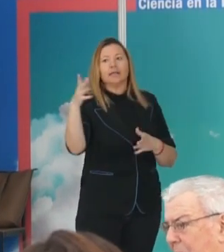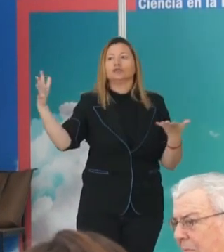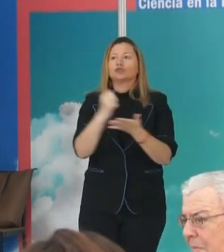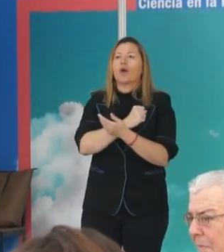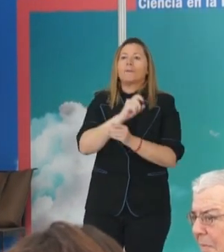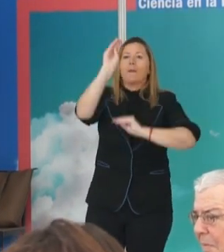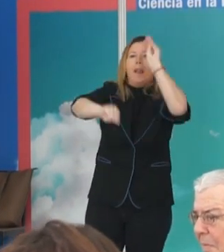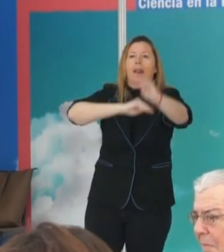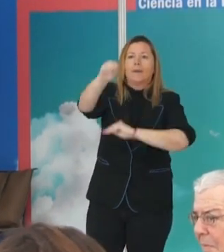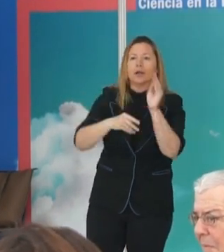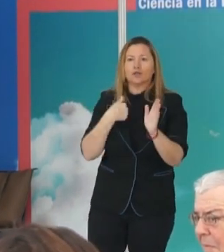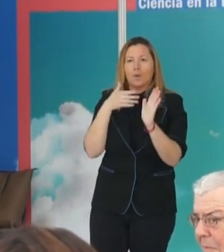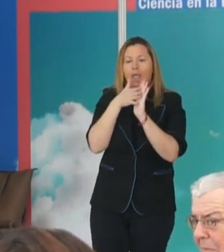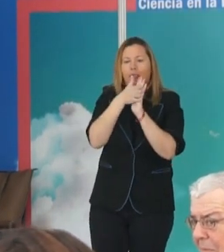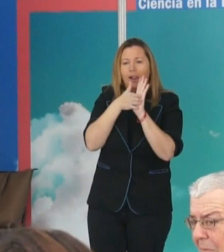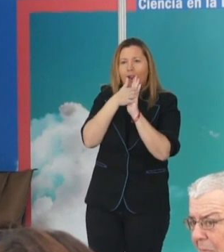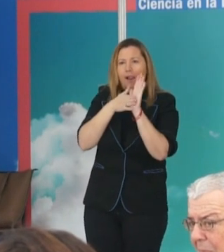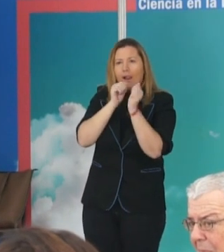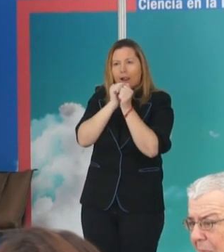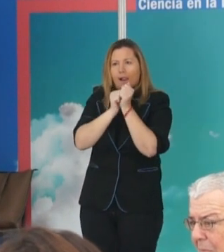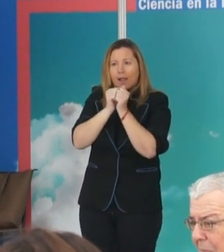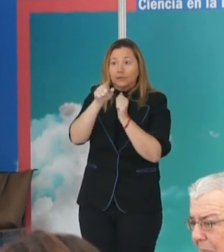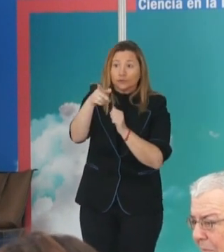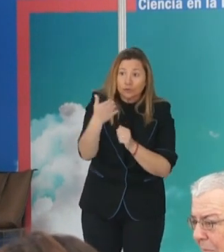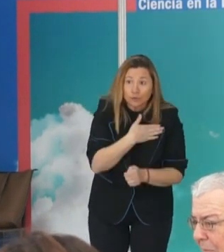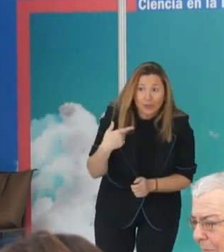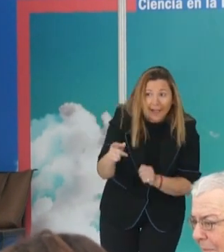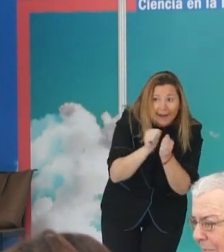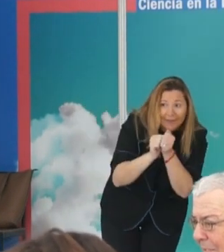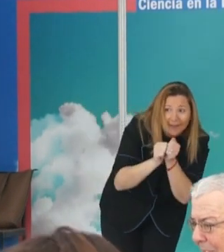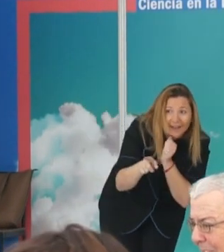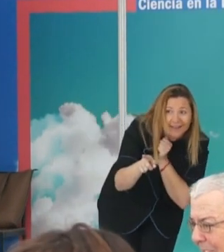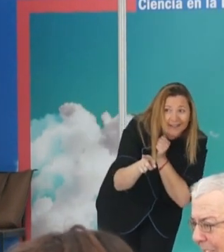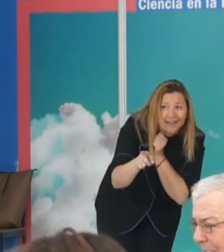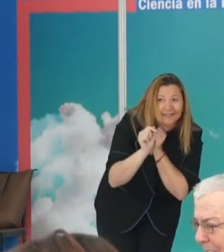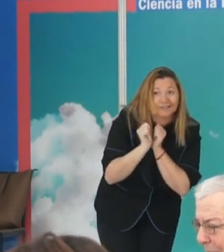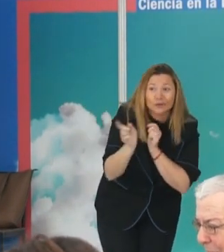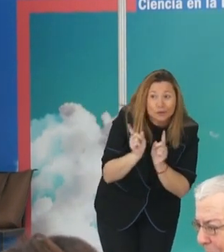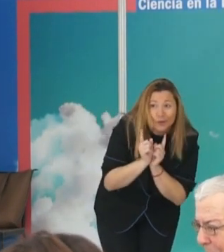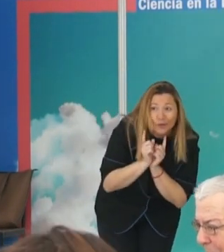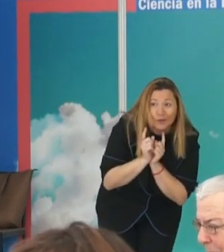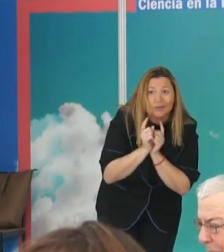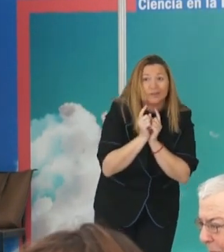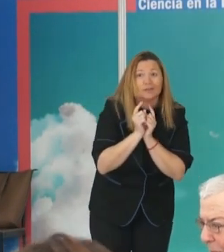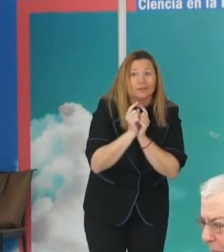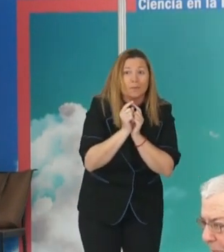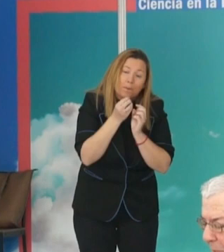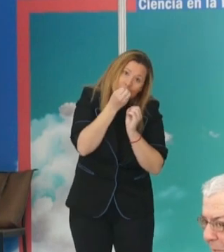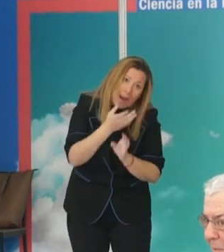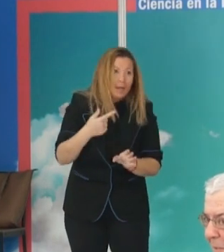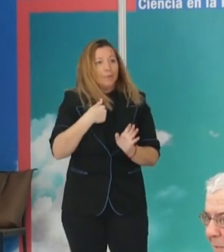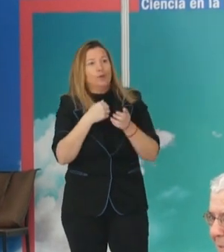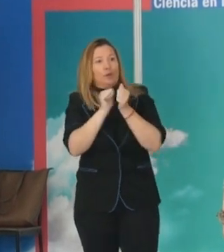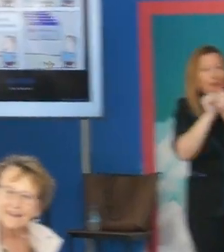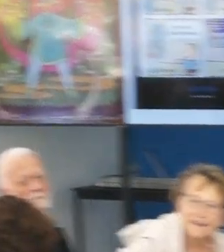genio. Yo voy a frotar. ¿Quieres frotar tú? A ver si sale. ¿No? No. Bueno, pues yo